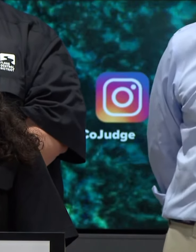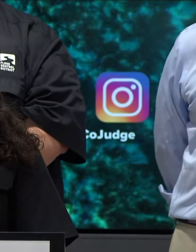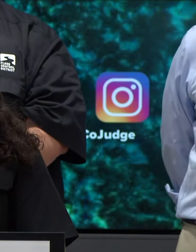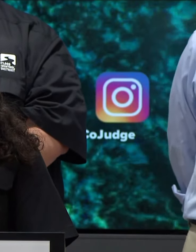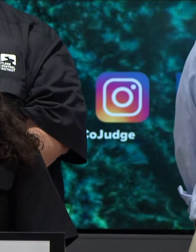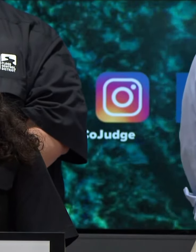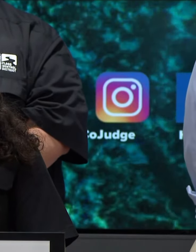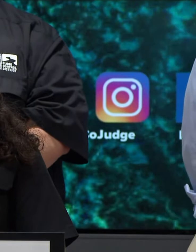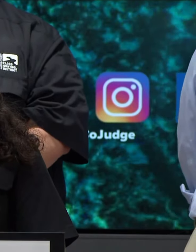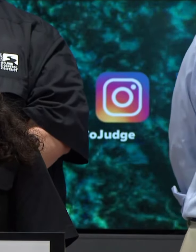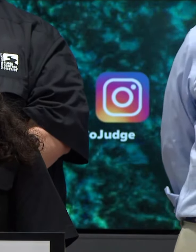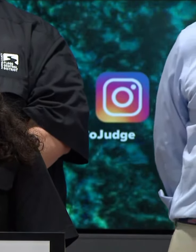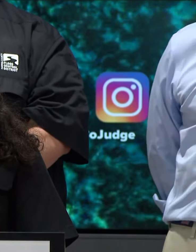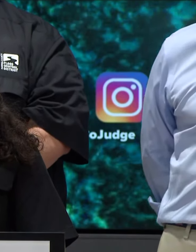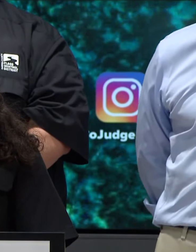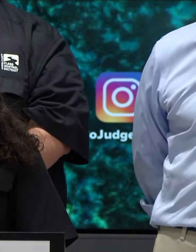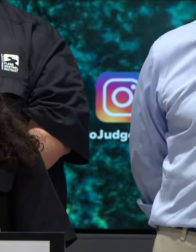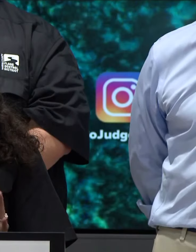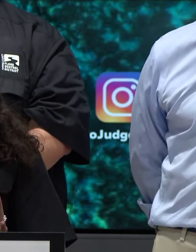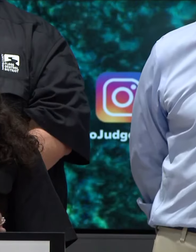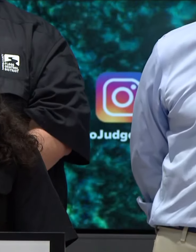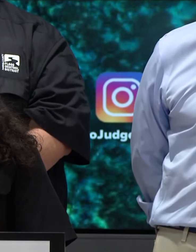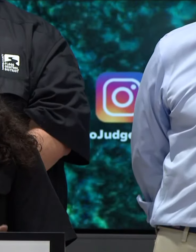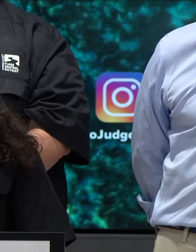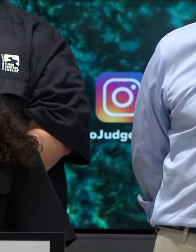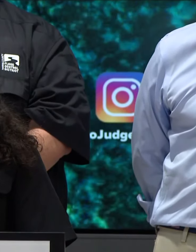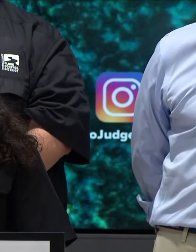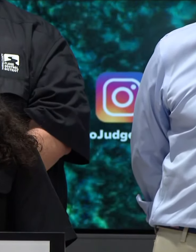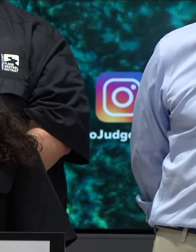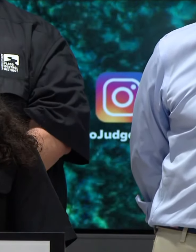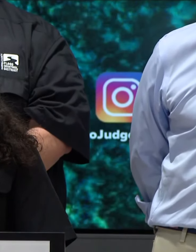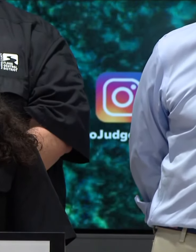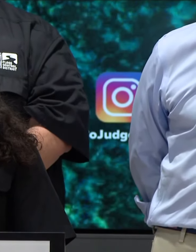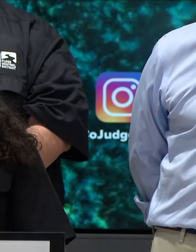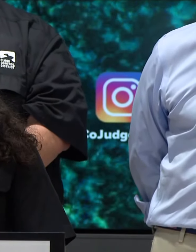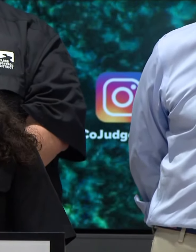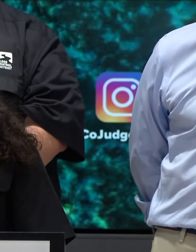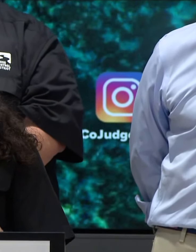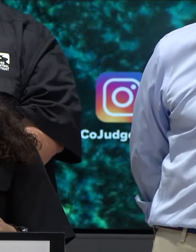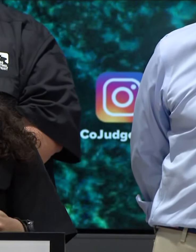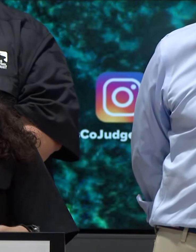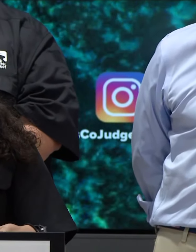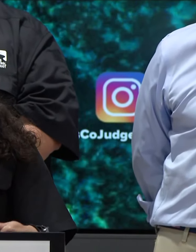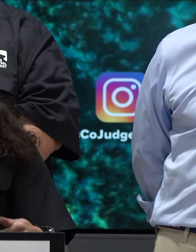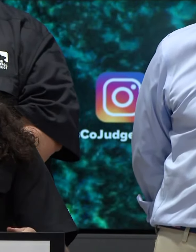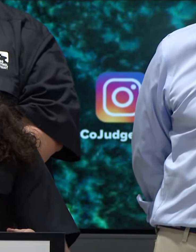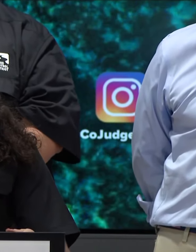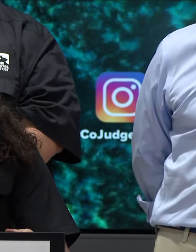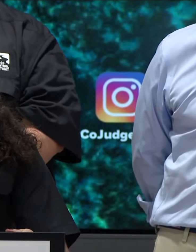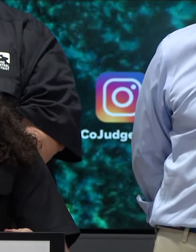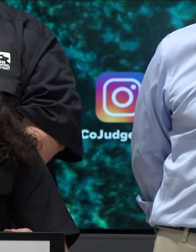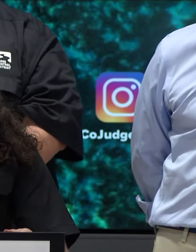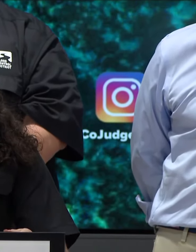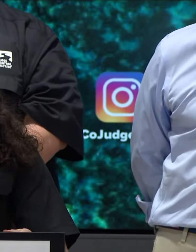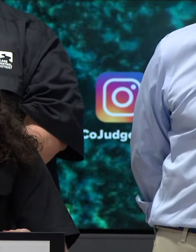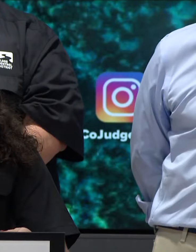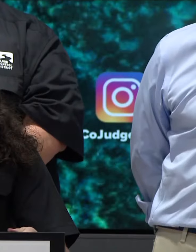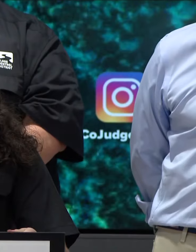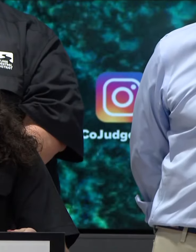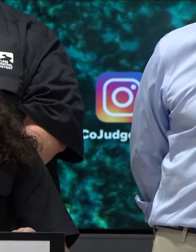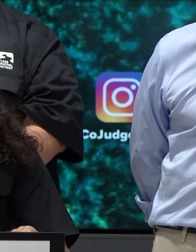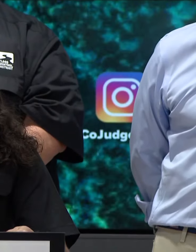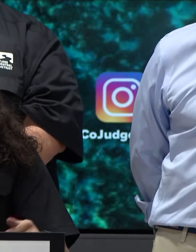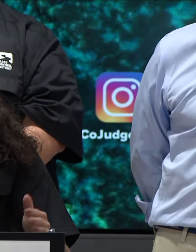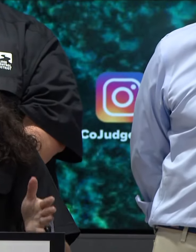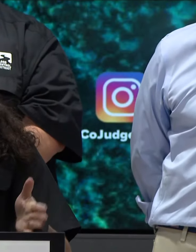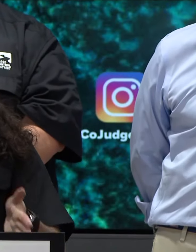Entonces, bueno, lo más seguro es que ya sepan cuál está cerrado, pero sí les quiero decir que hay